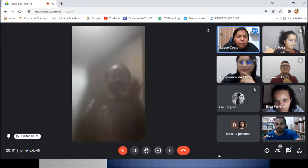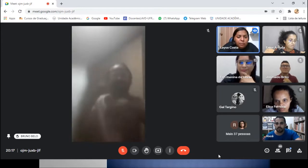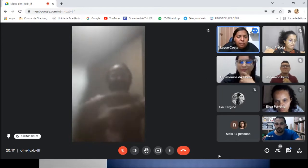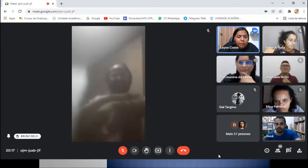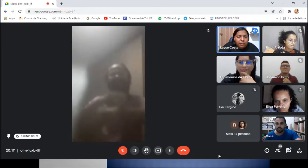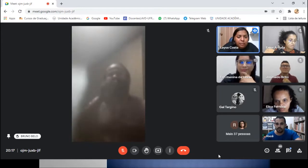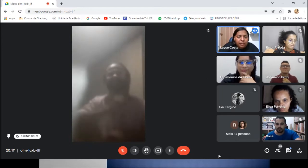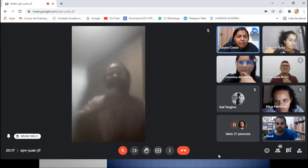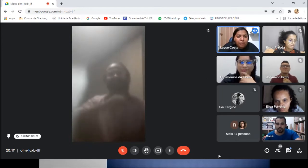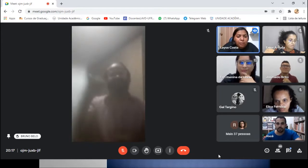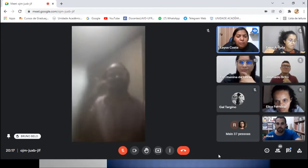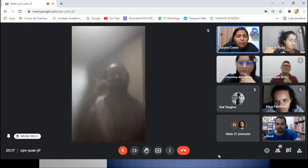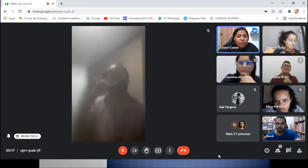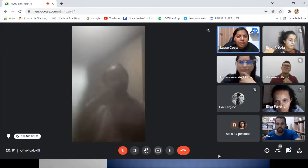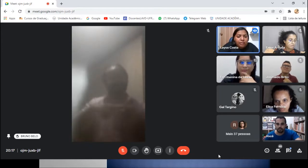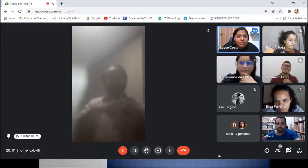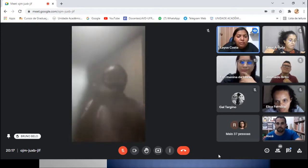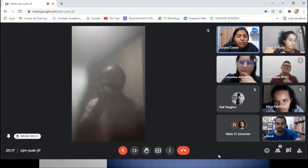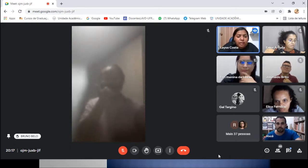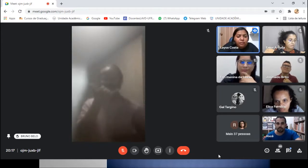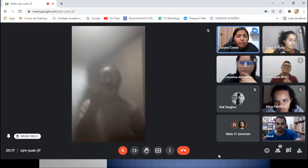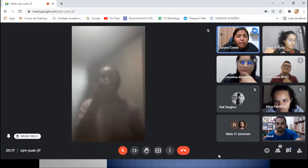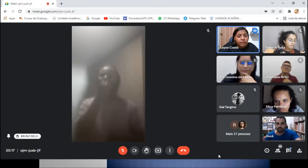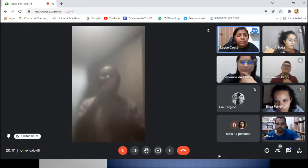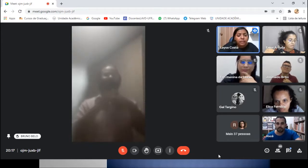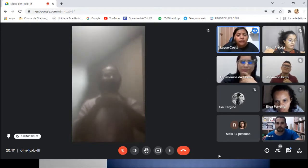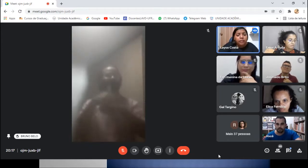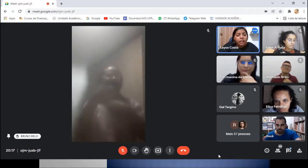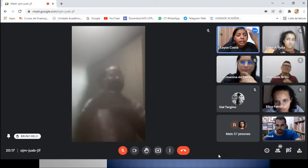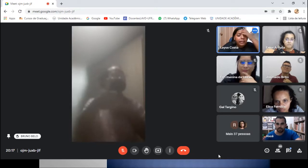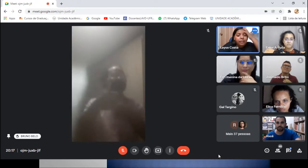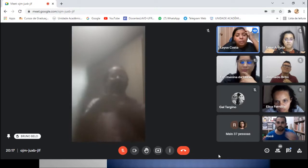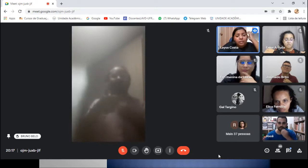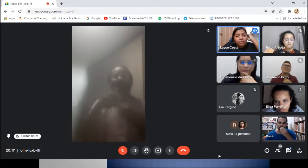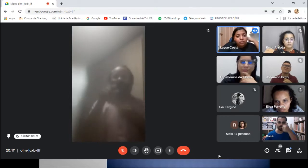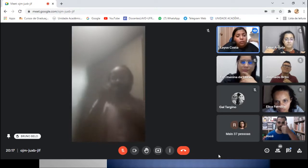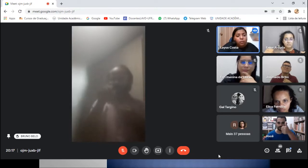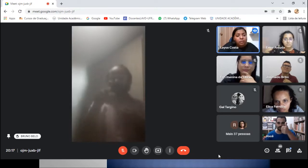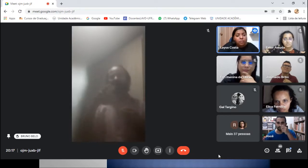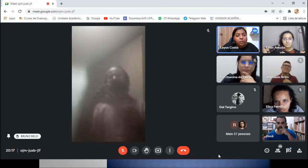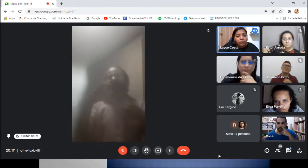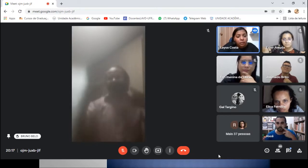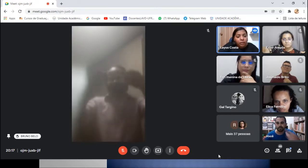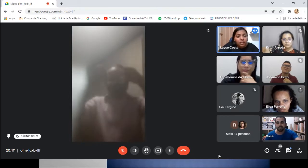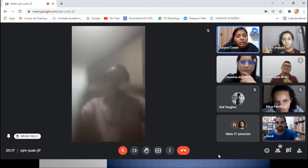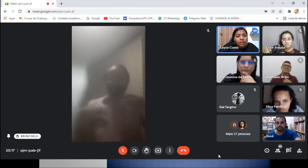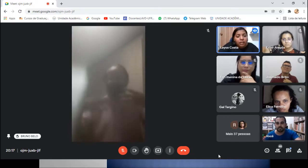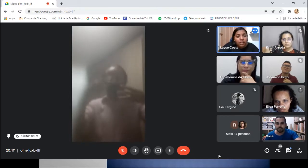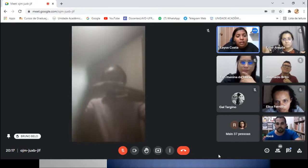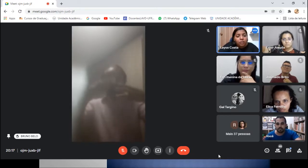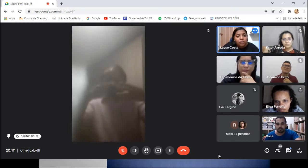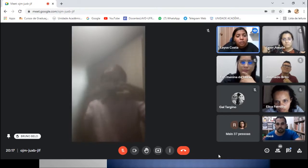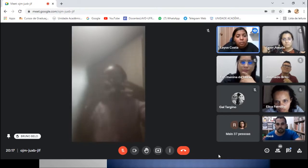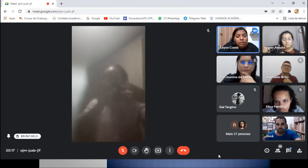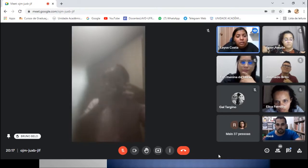um problema, então tá um pouco ruim, é um telefone antigo. Então, peço desculpas, boa noite. O senhor explicou